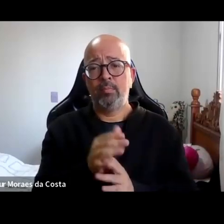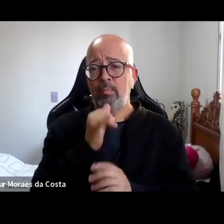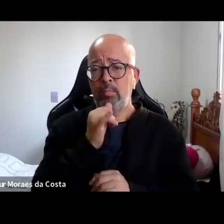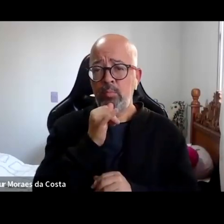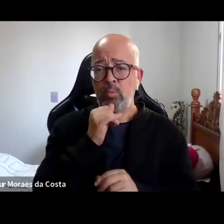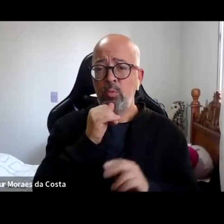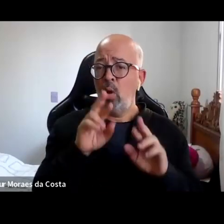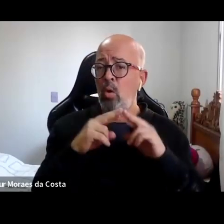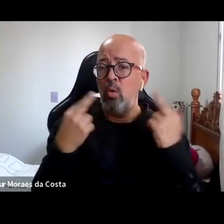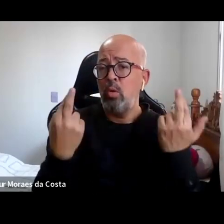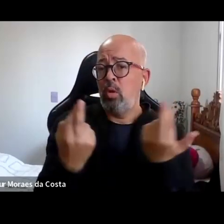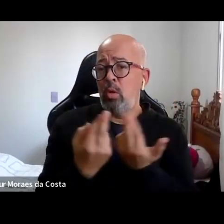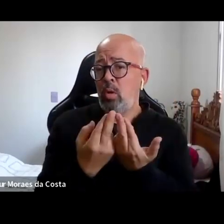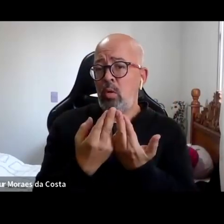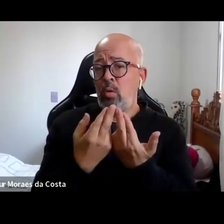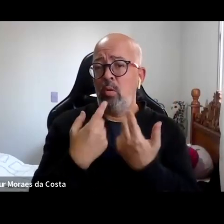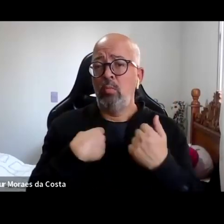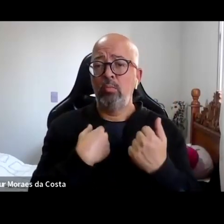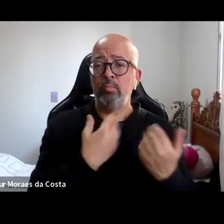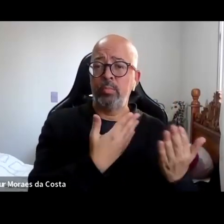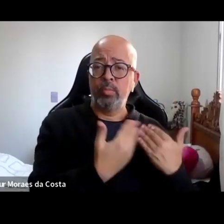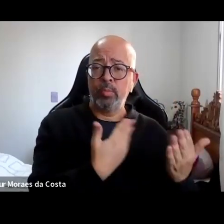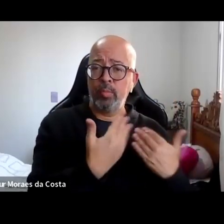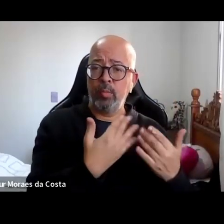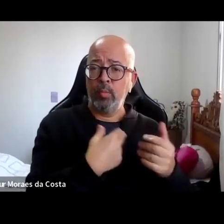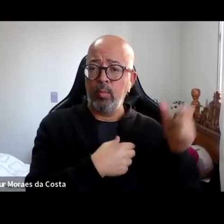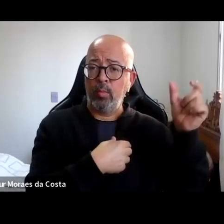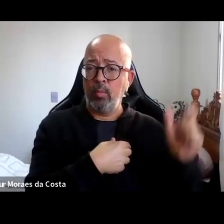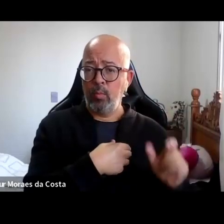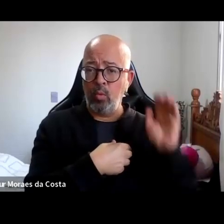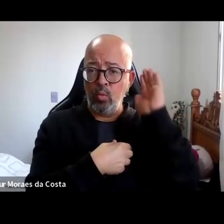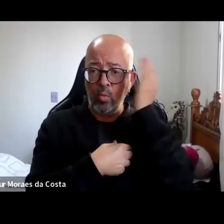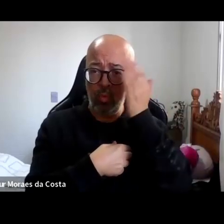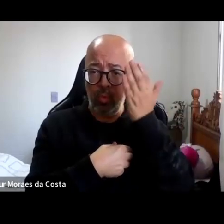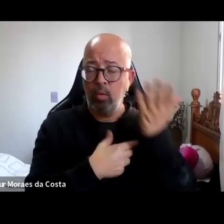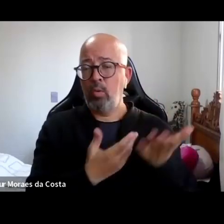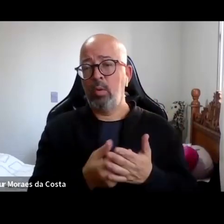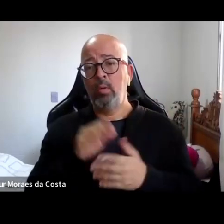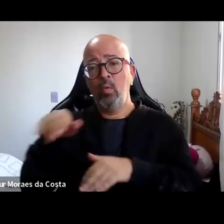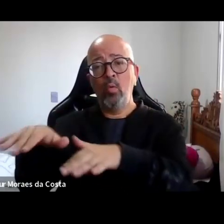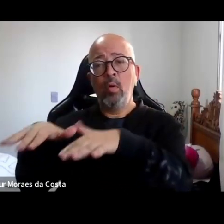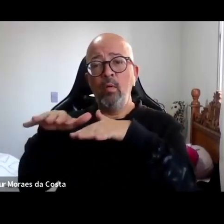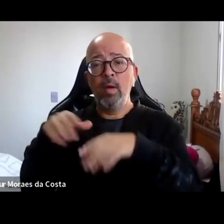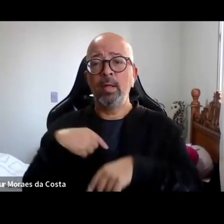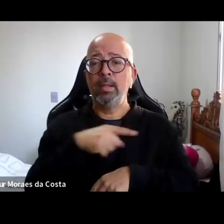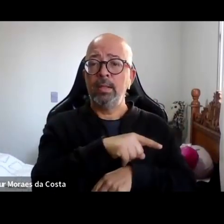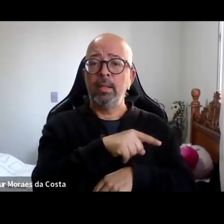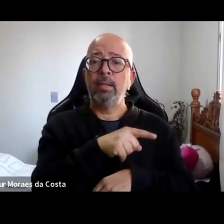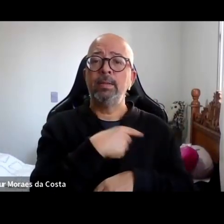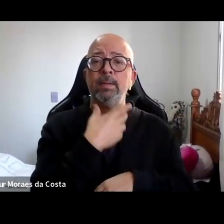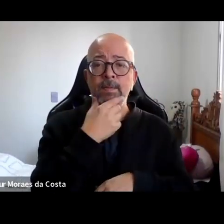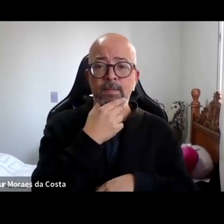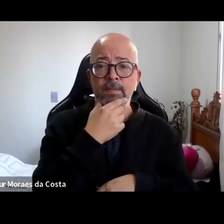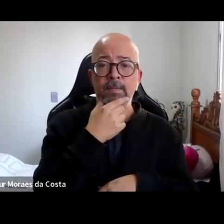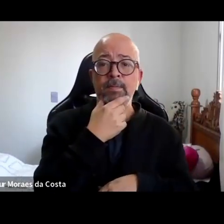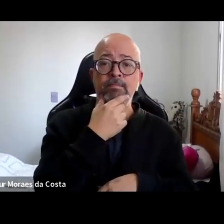hablar Esto me ha pasado muchas veces porque nosotros como guías intérpretes tenemos eh Como la la la